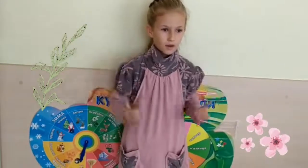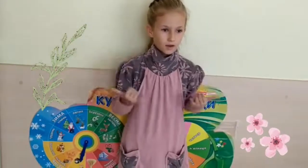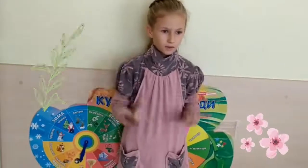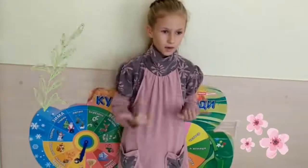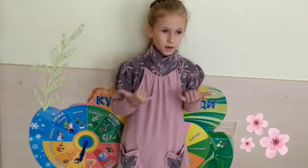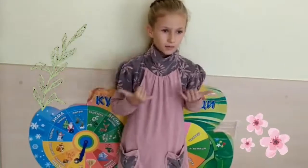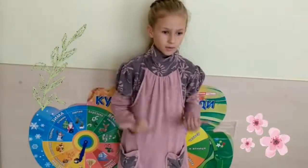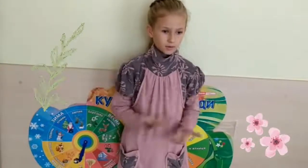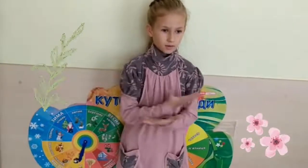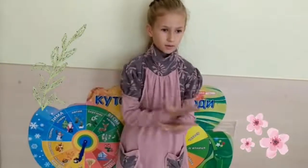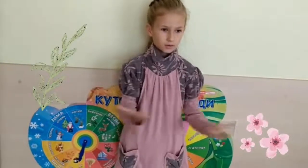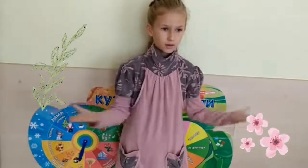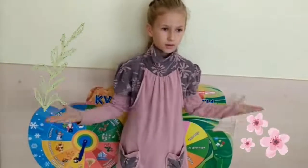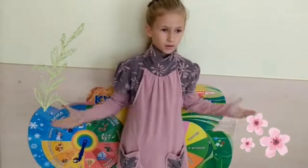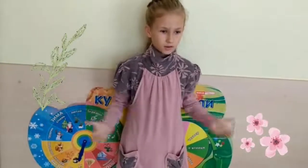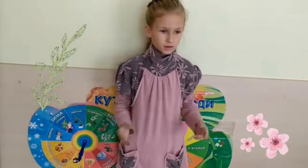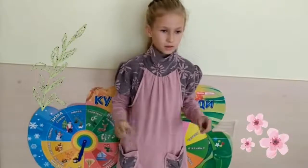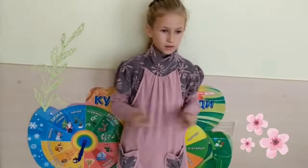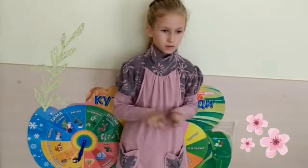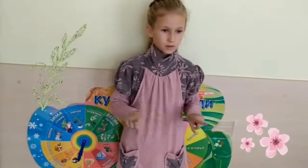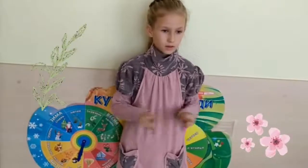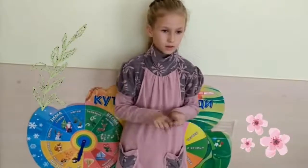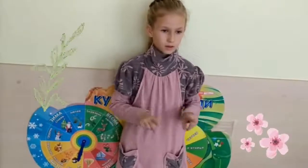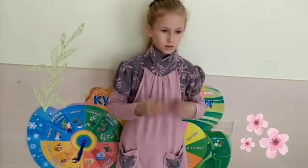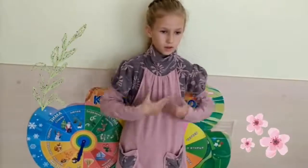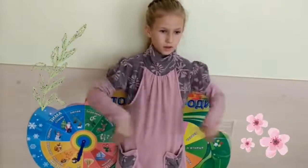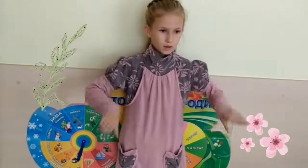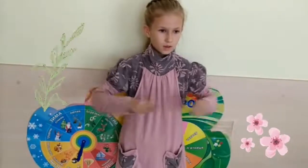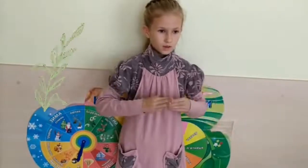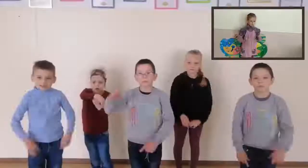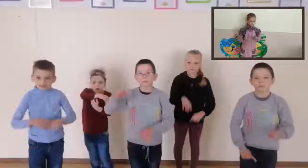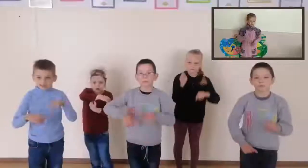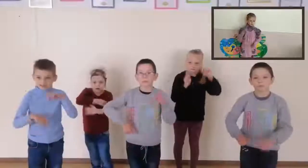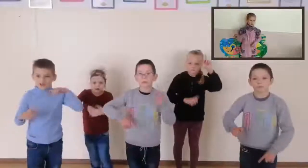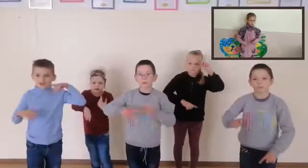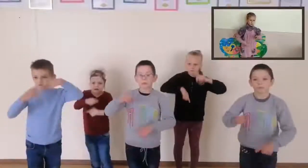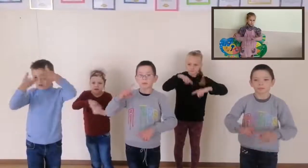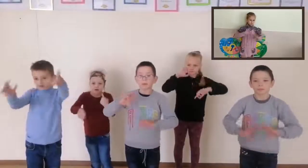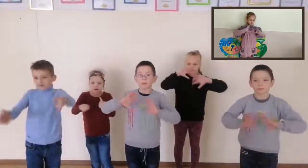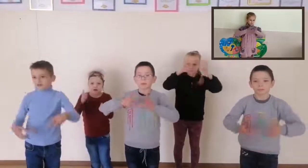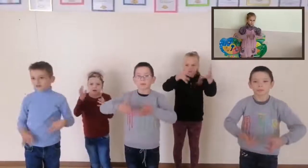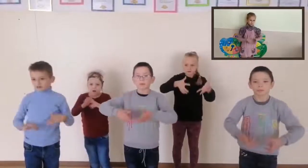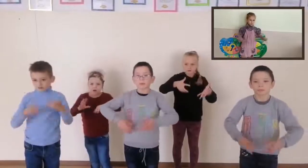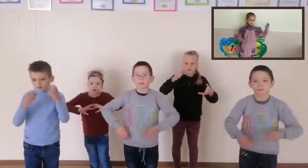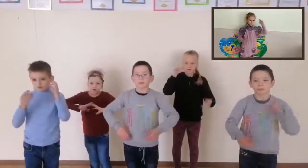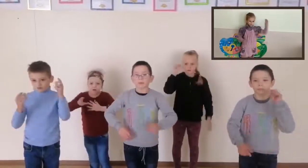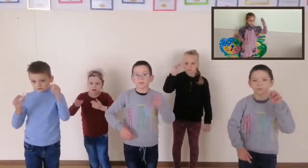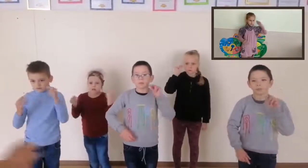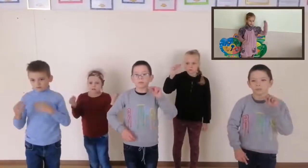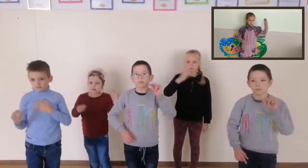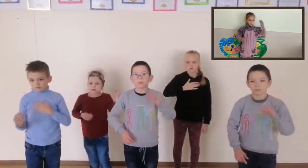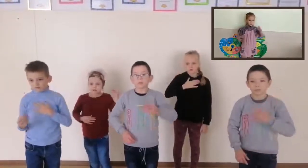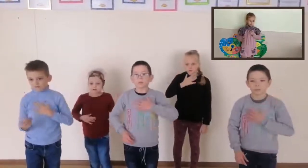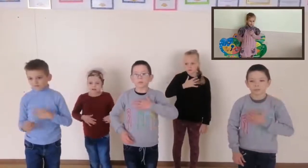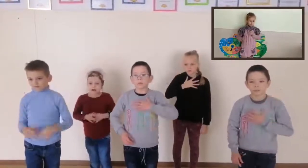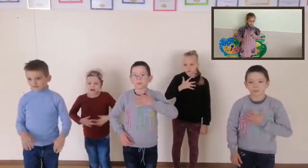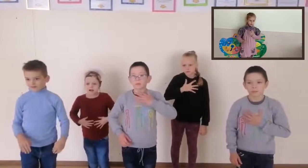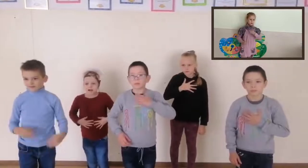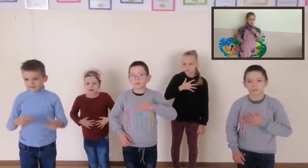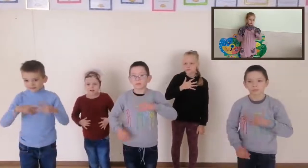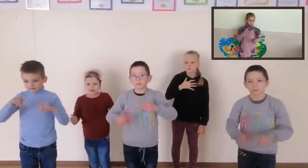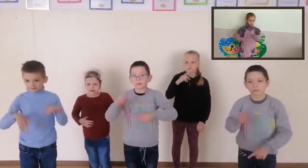А тепер усі ми, як одна сім'я, найрідніша в світі, вчителька